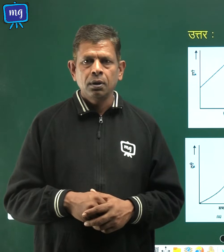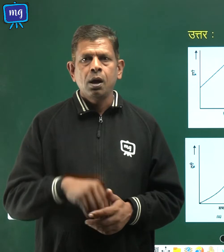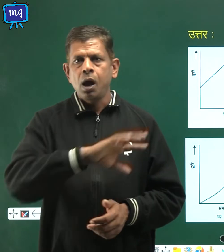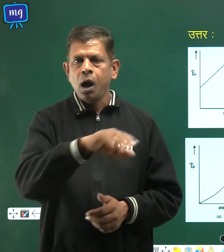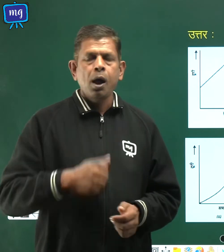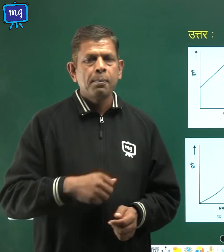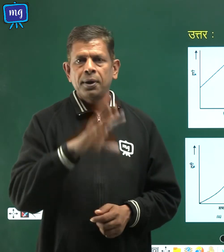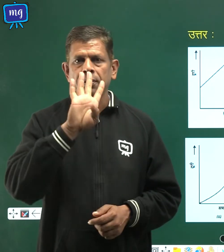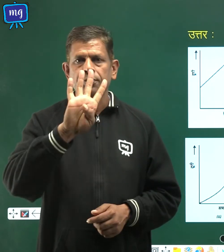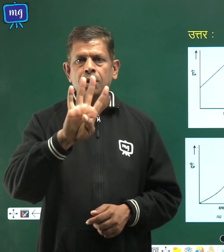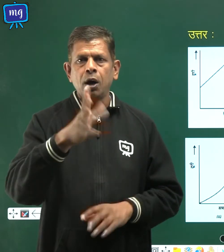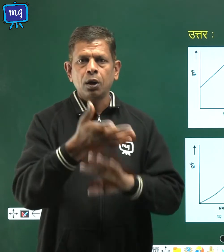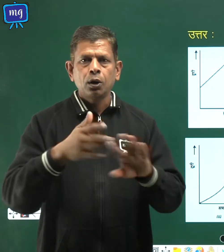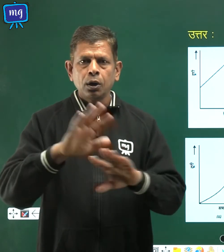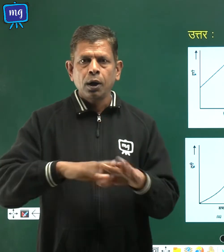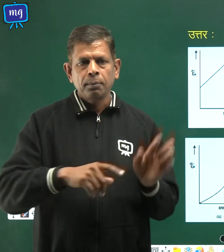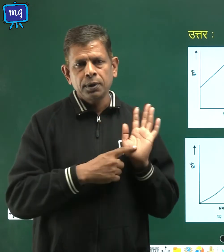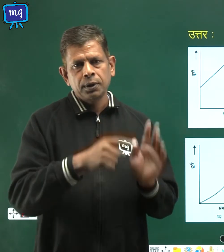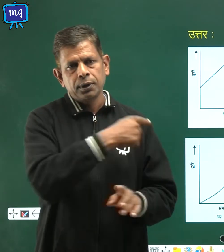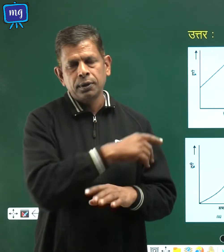हमें 4 ग्राफ दिए गए हैं।